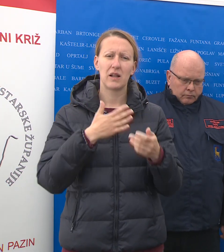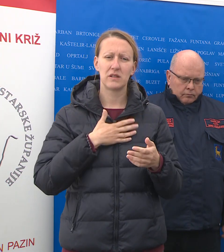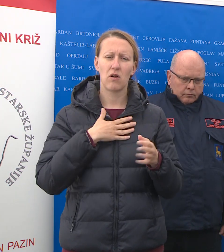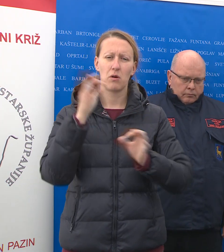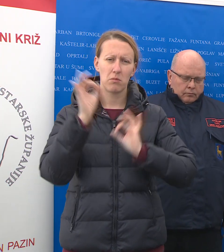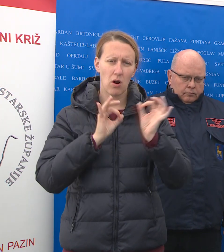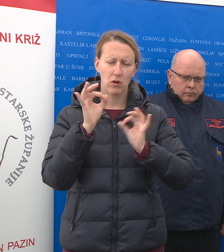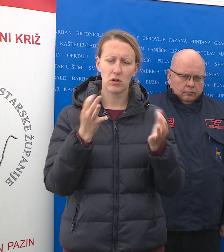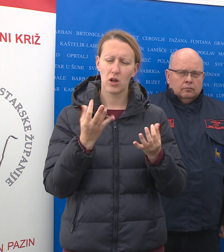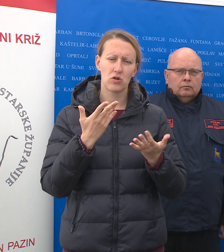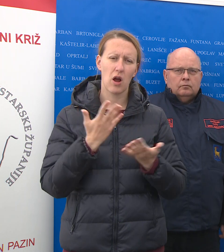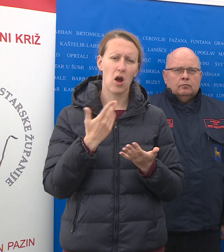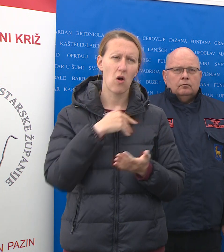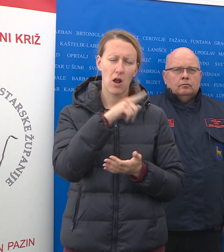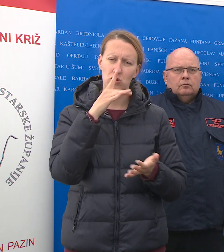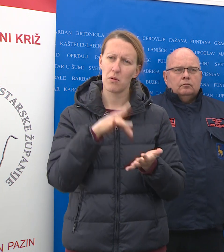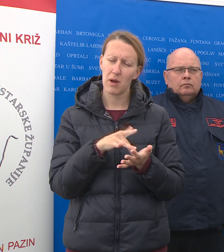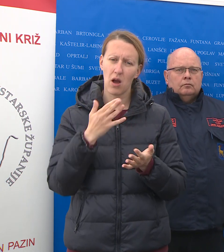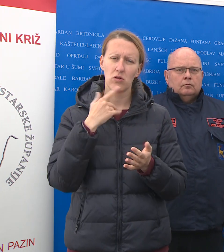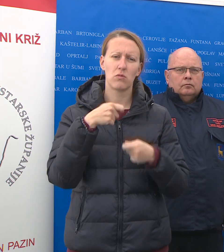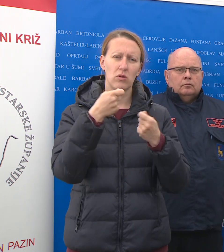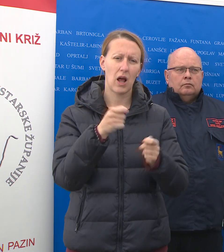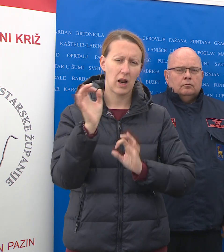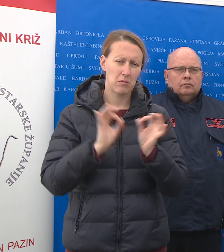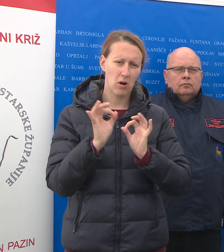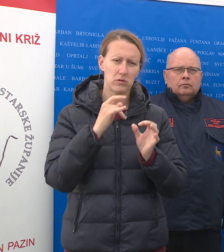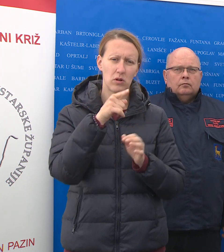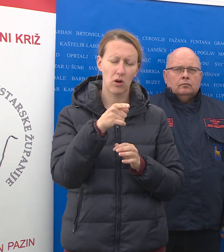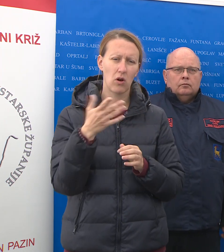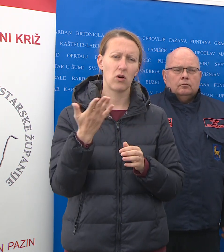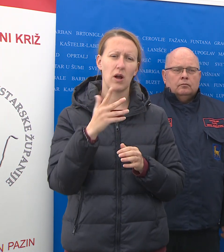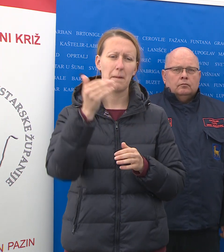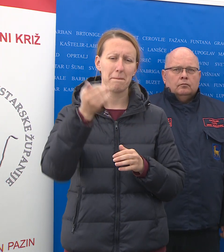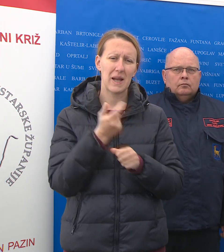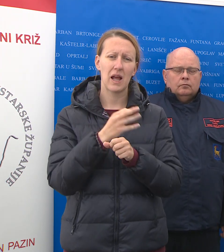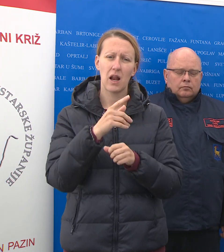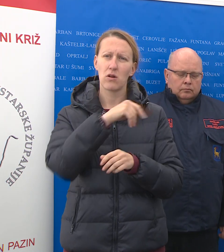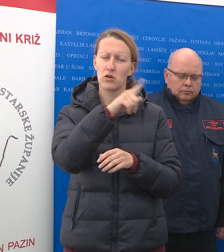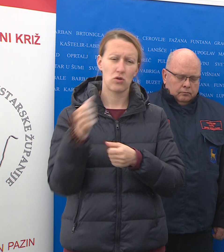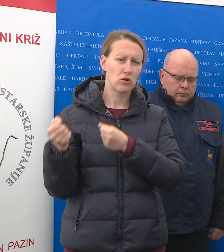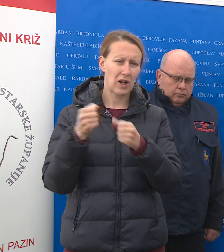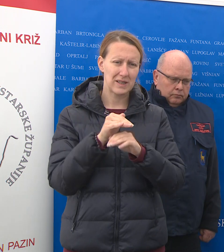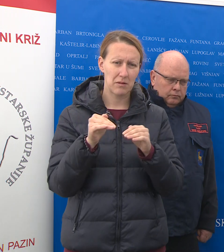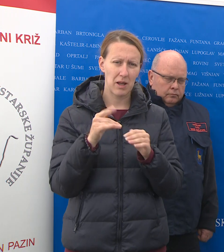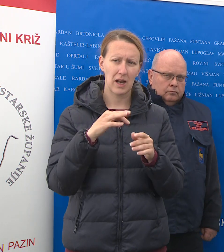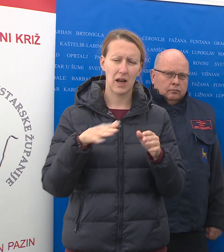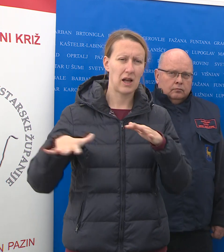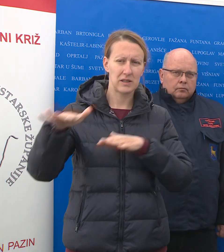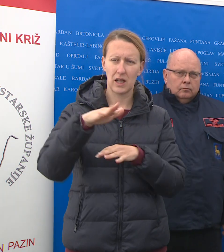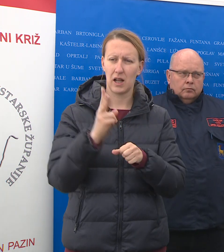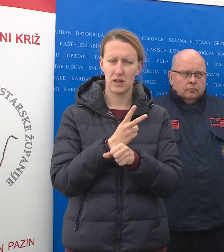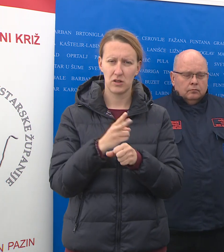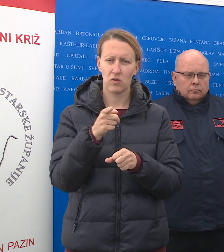svoju procjenu nečega kako je na našem području, kao što smo dali procjenu i onoga i prije nego što su donesene mjere na nacionalnoj razini.